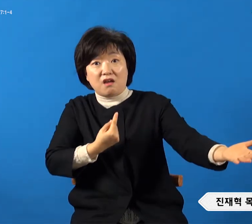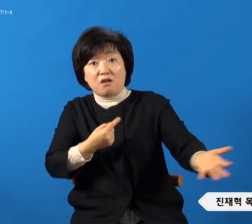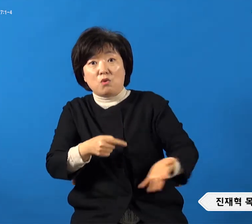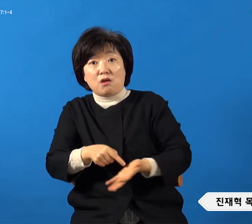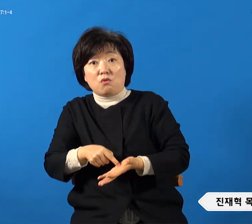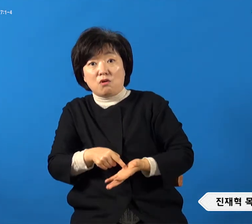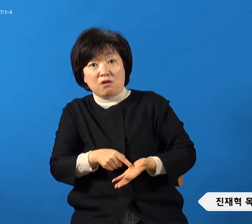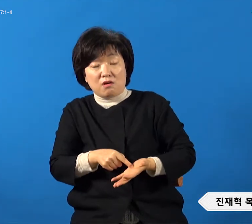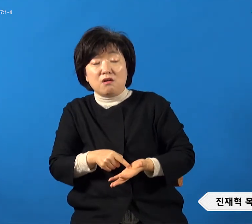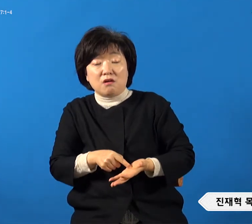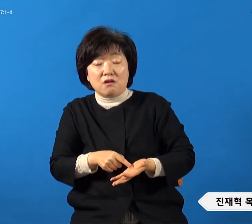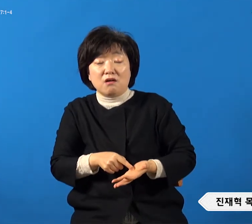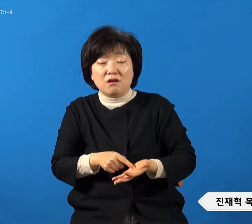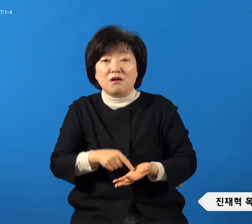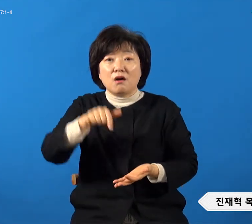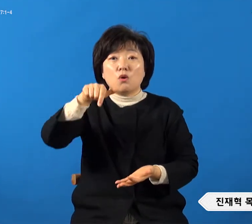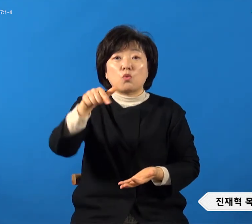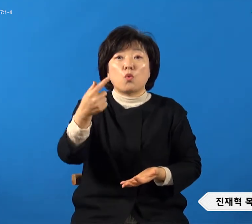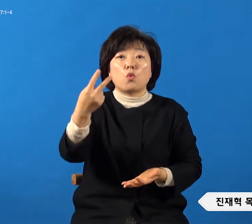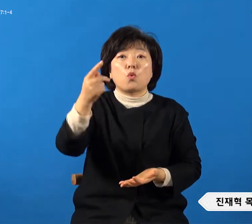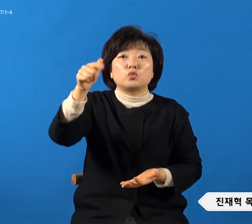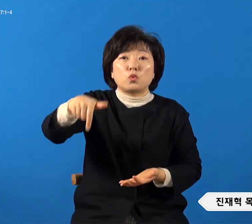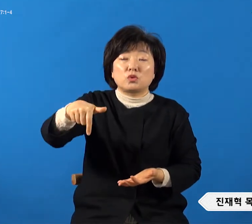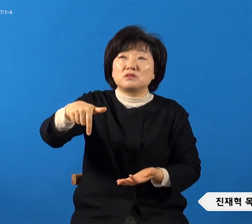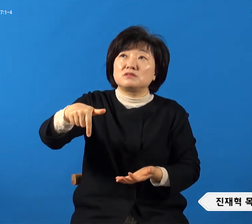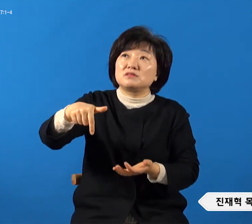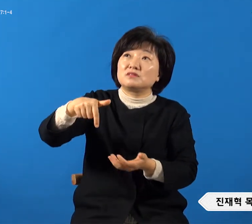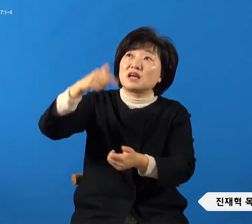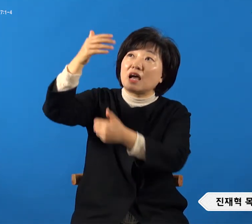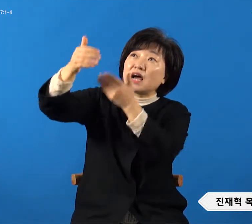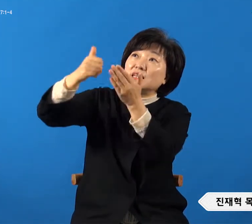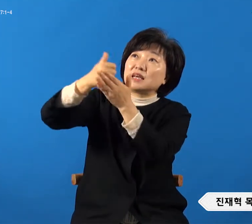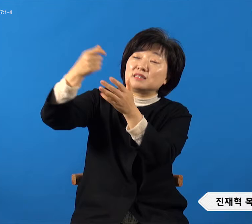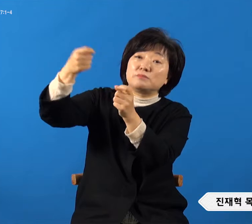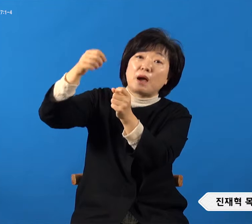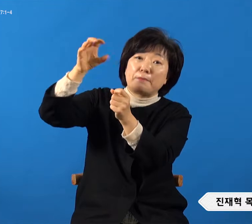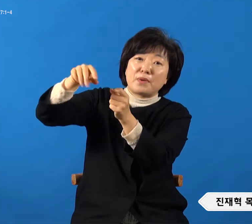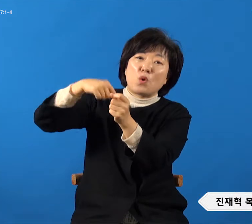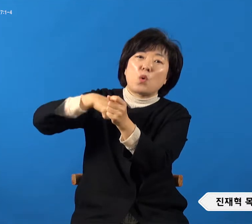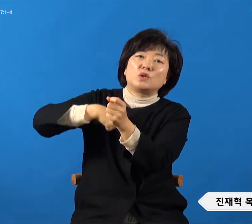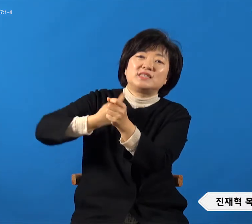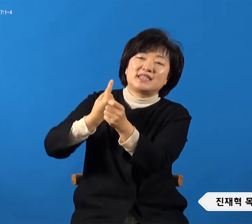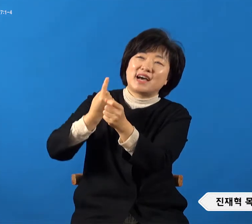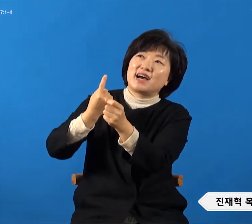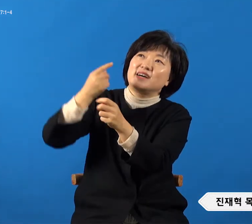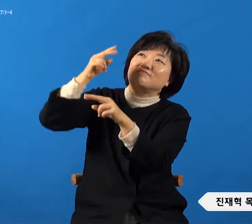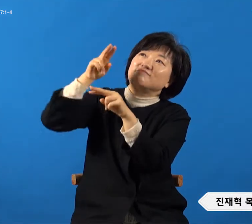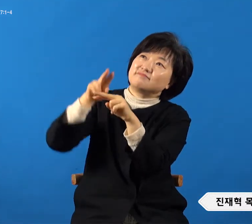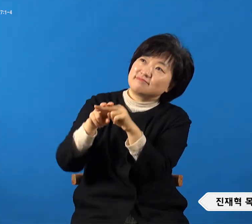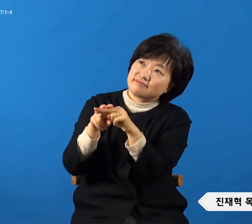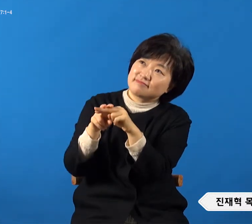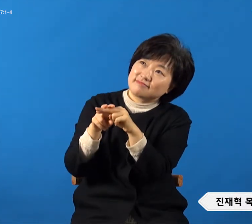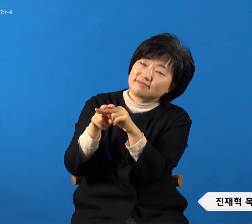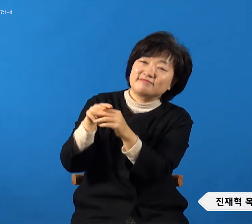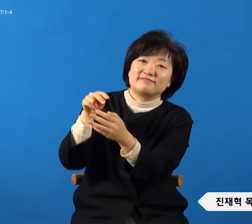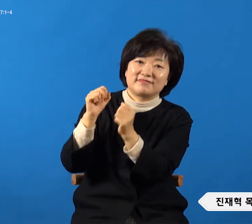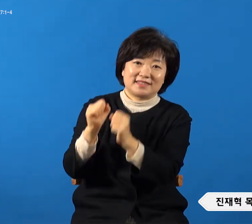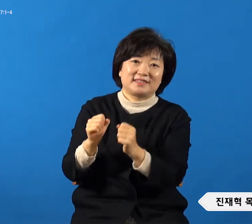사람 앞에 있는 혼자됨입니다. 고독은 하나님 앞에 혼자 있는